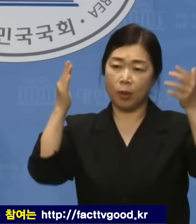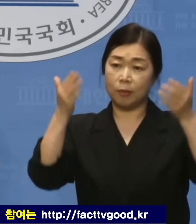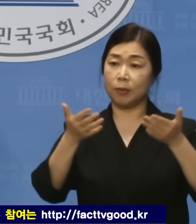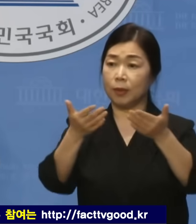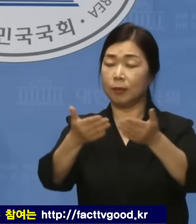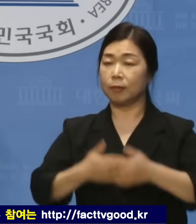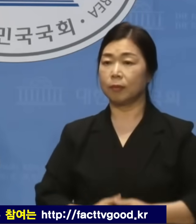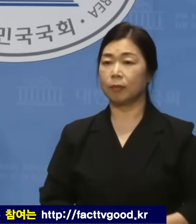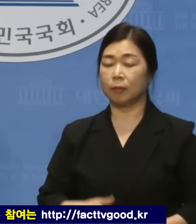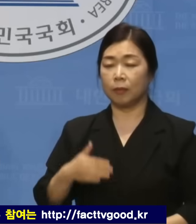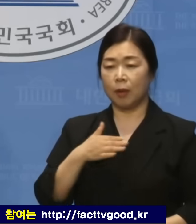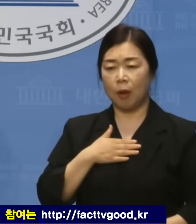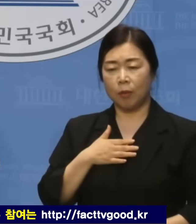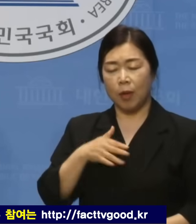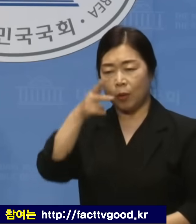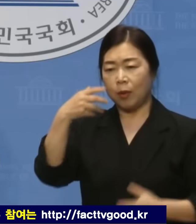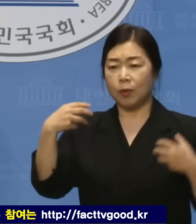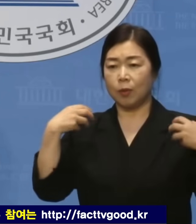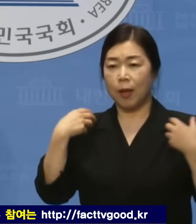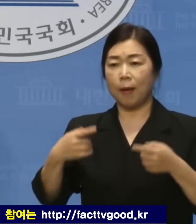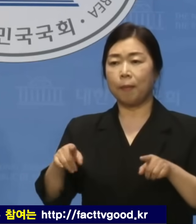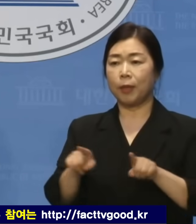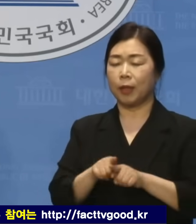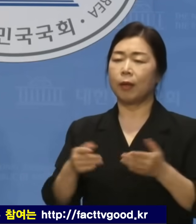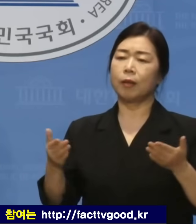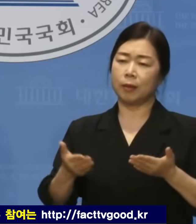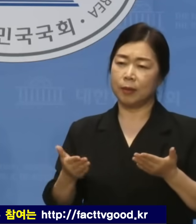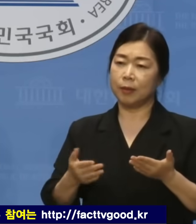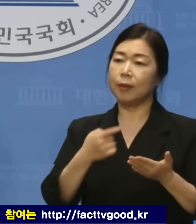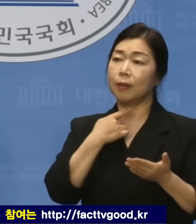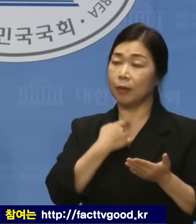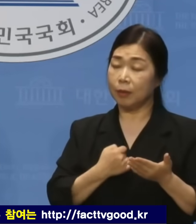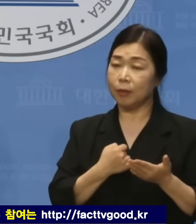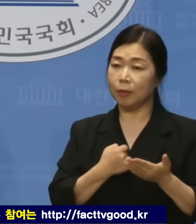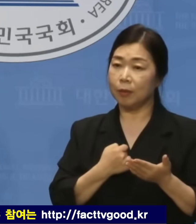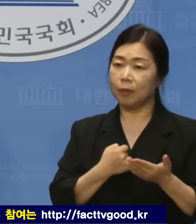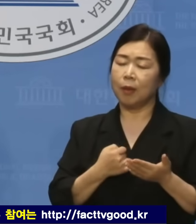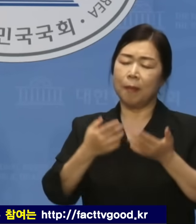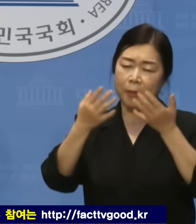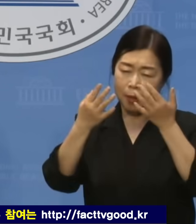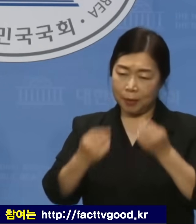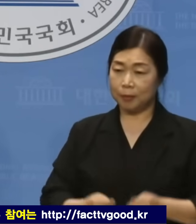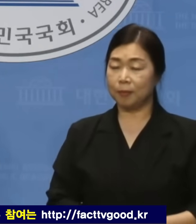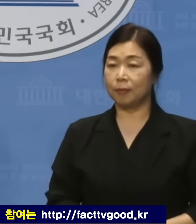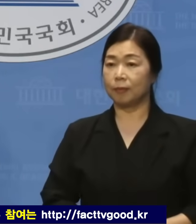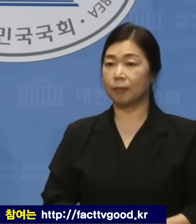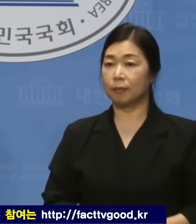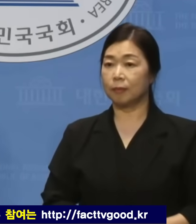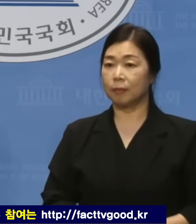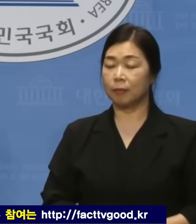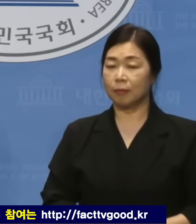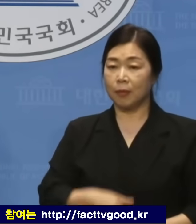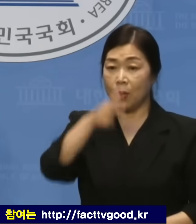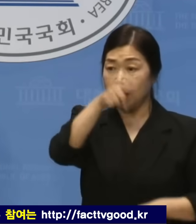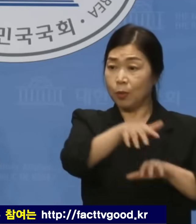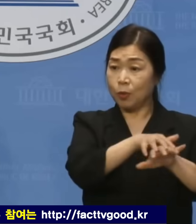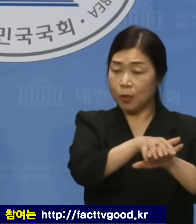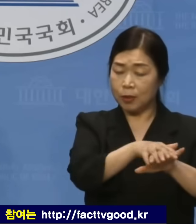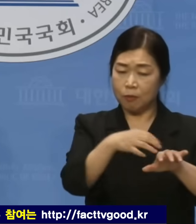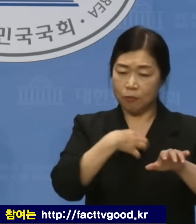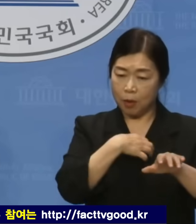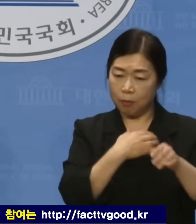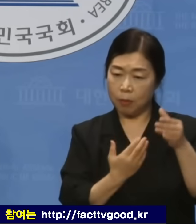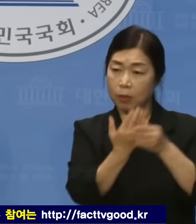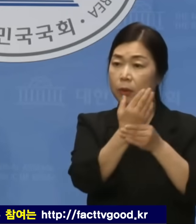환영합니다. 저하고는 경찰청에서 함께 근무한 적이 많습니다. 경찰 조직이 위기에